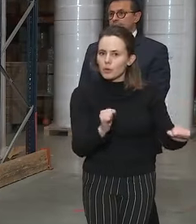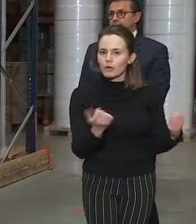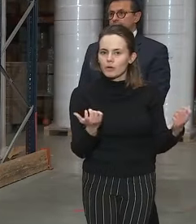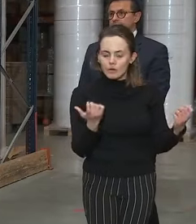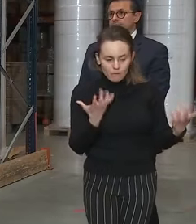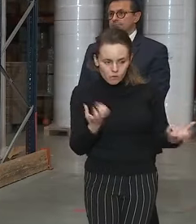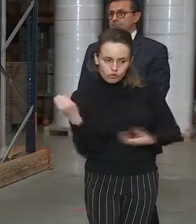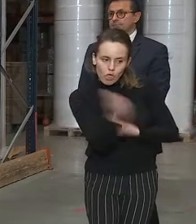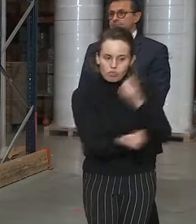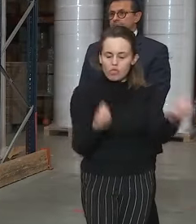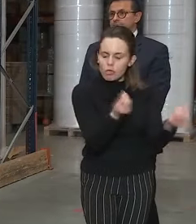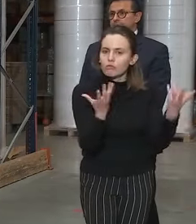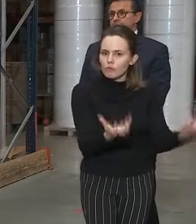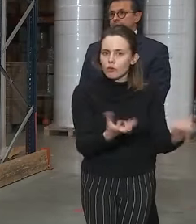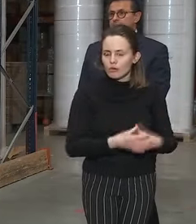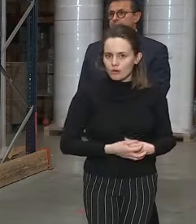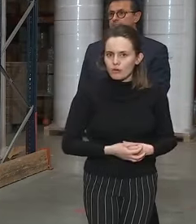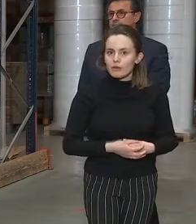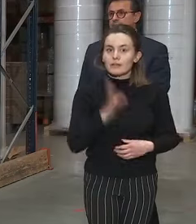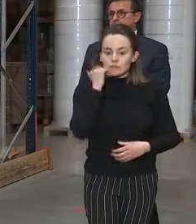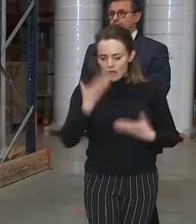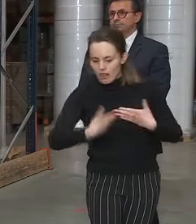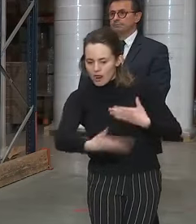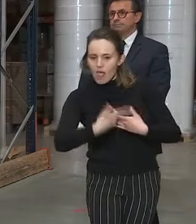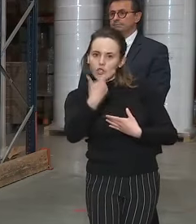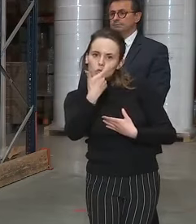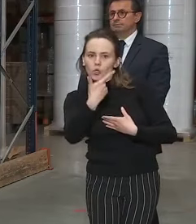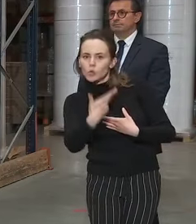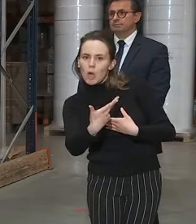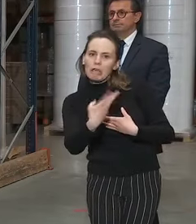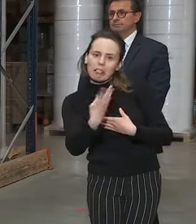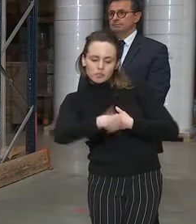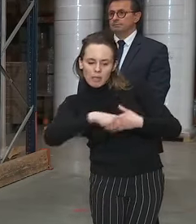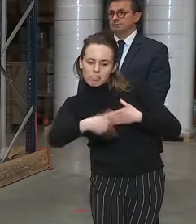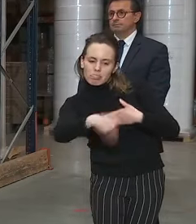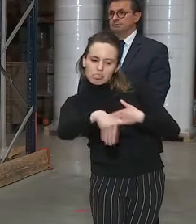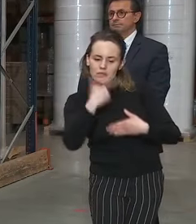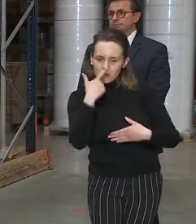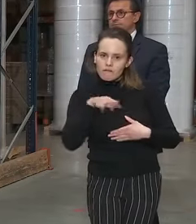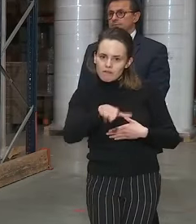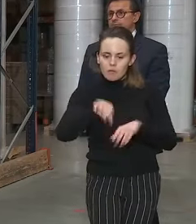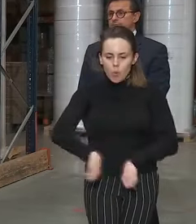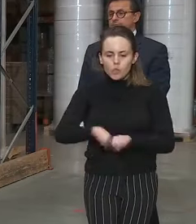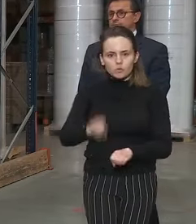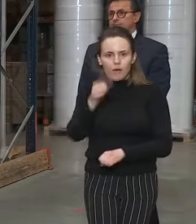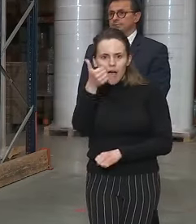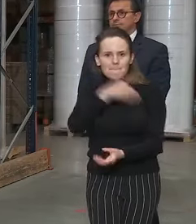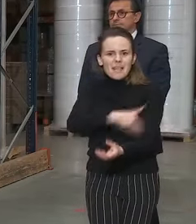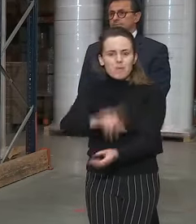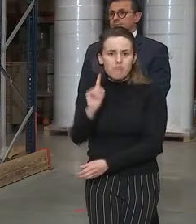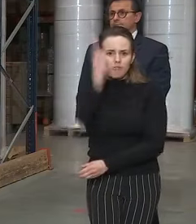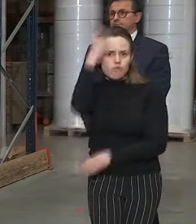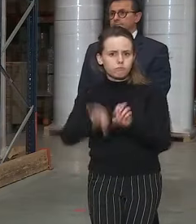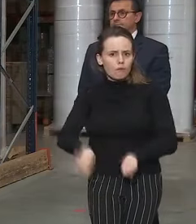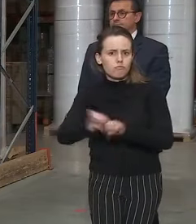à toutes ces professions. Et donc, je vous l'ai dit, d'ici à 3-4 semaines, nous devrons avoir une capacité de production d'environ 1 million masques jour. À